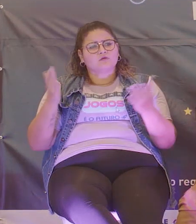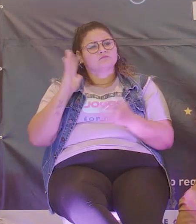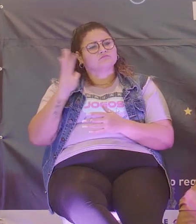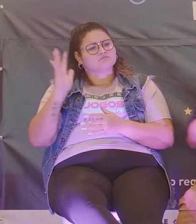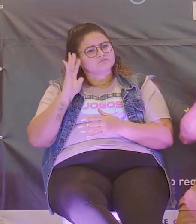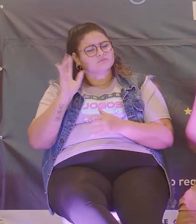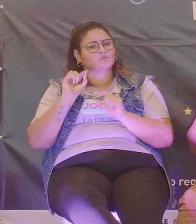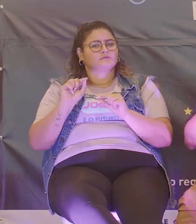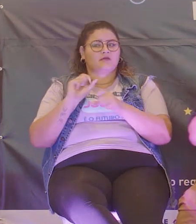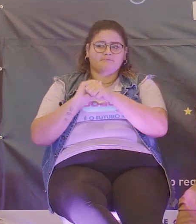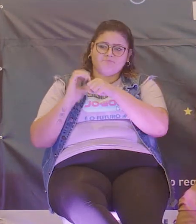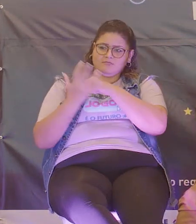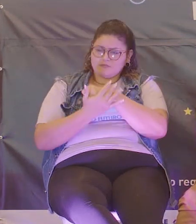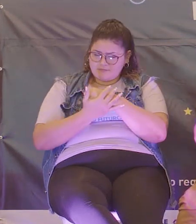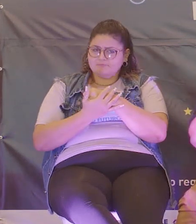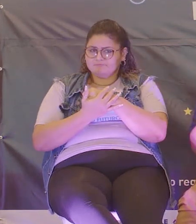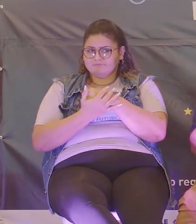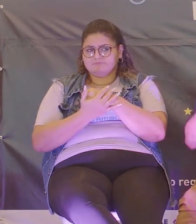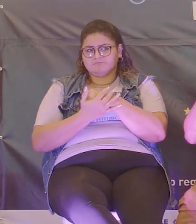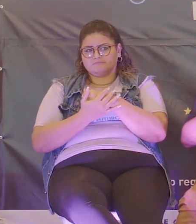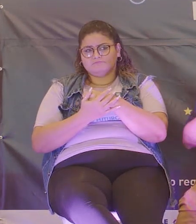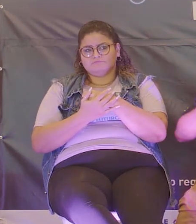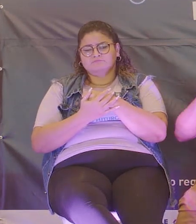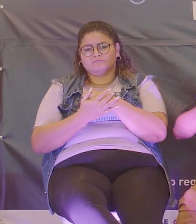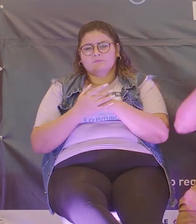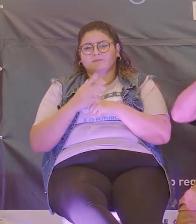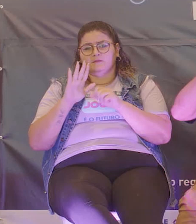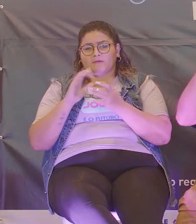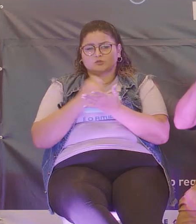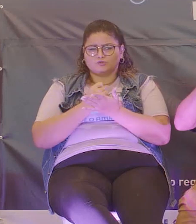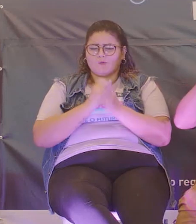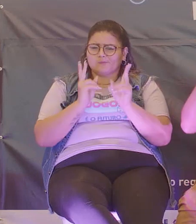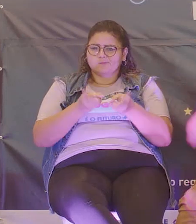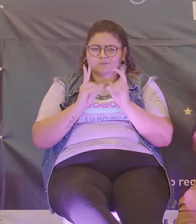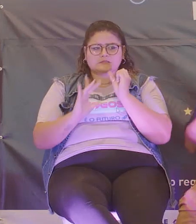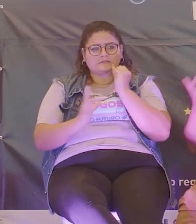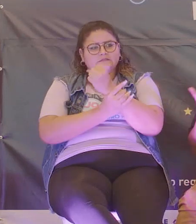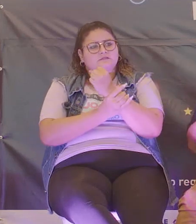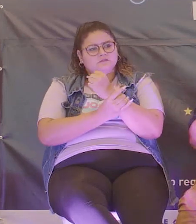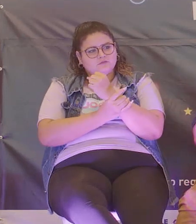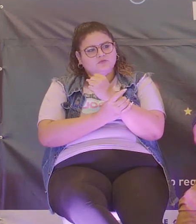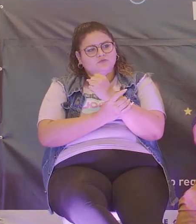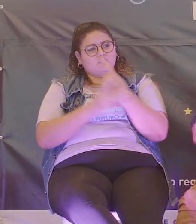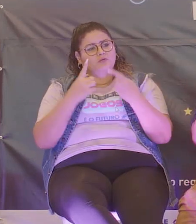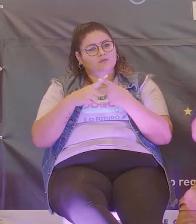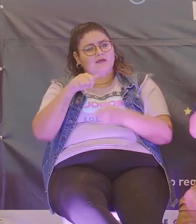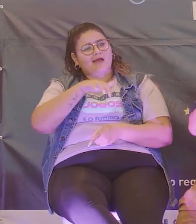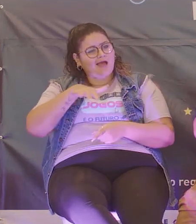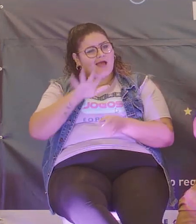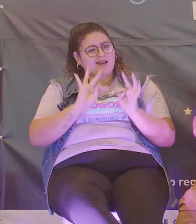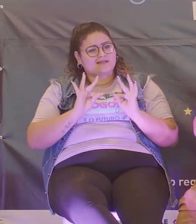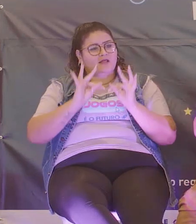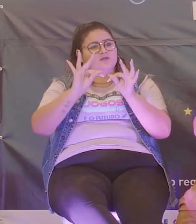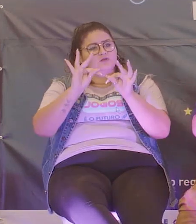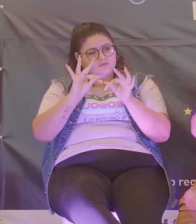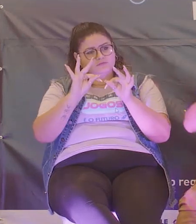a pandemia, que muitas indústrias, muitas coisas caíram e jogos continuou subindo porque é uma área de tecnologia, é uma área que tá